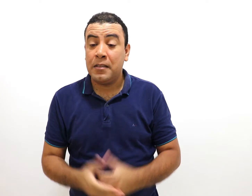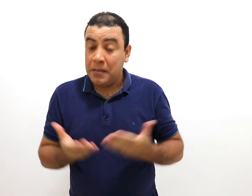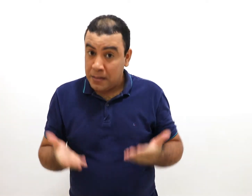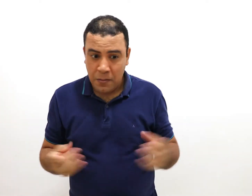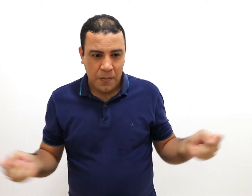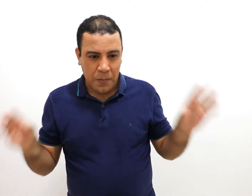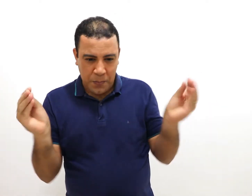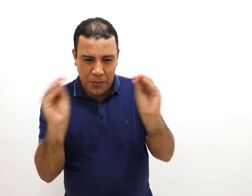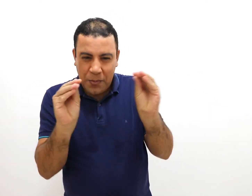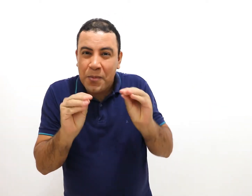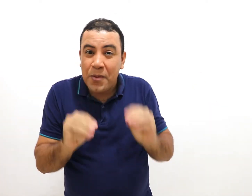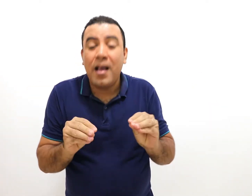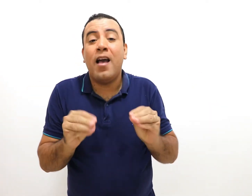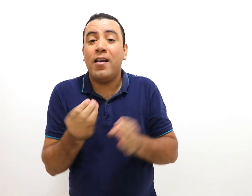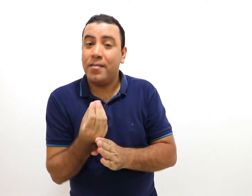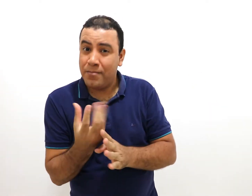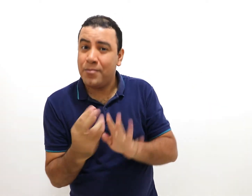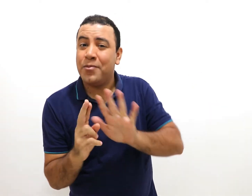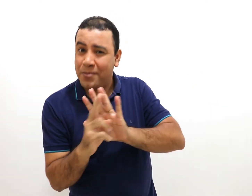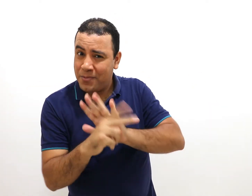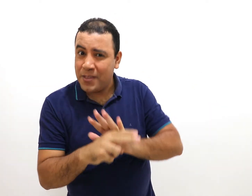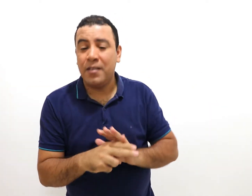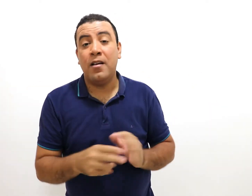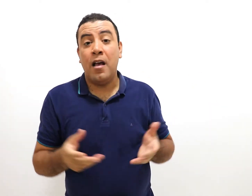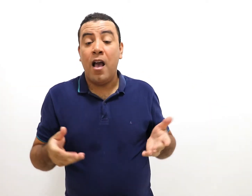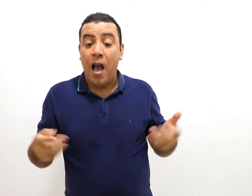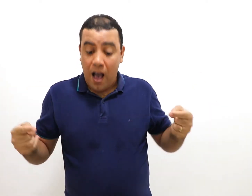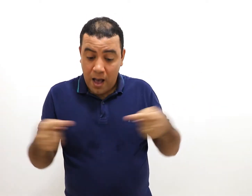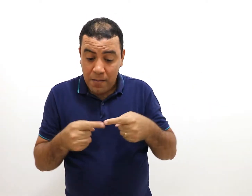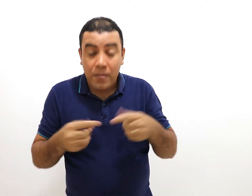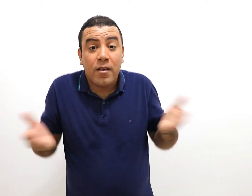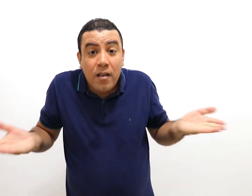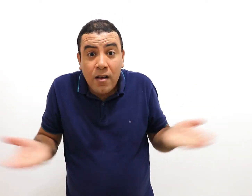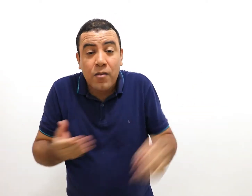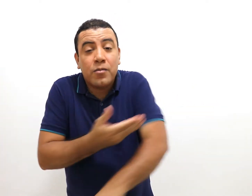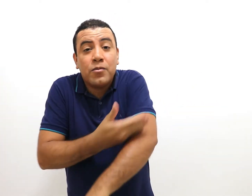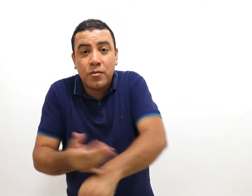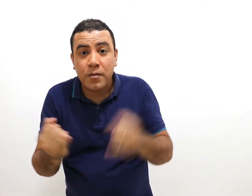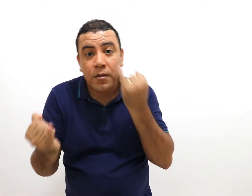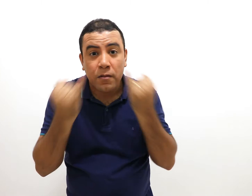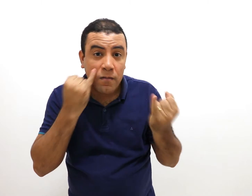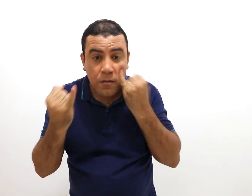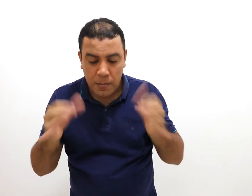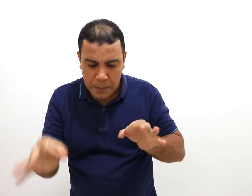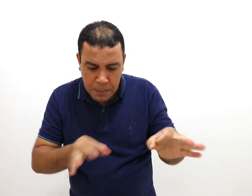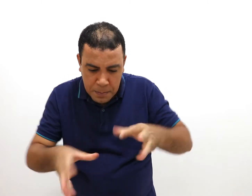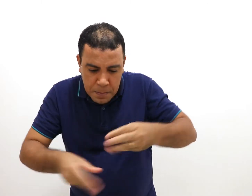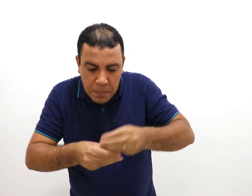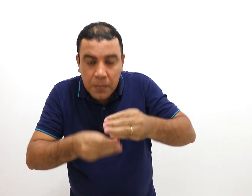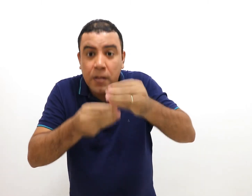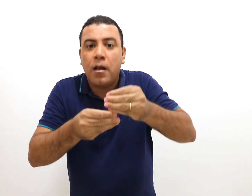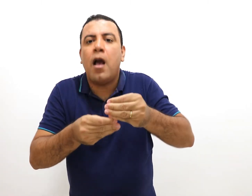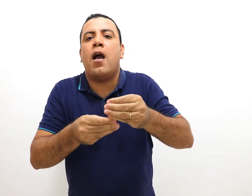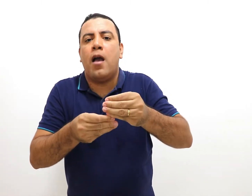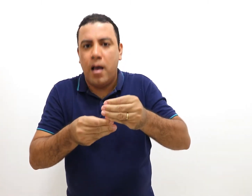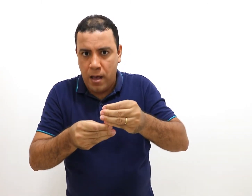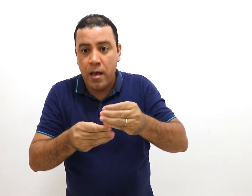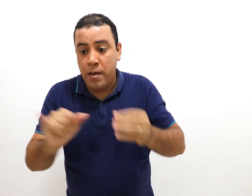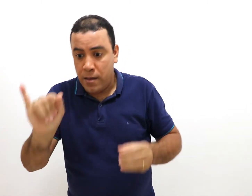combinação multimodal se aproxima da forma de construção da informação atualmente.